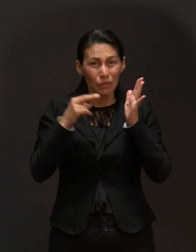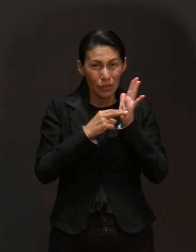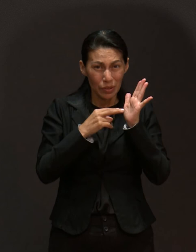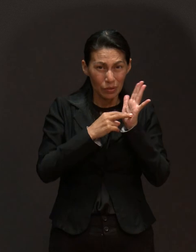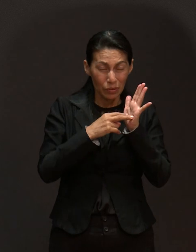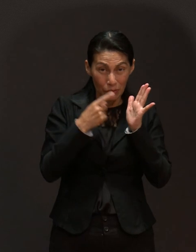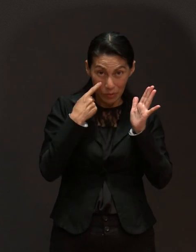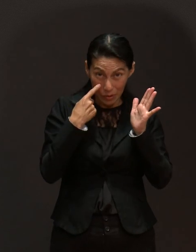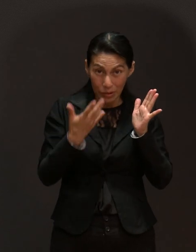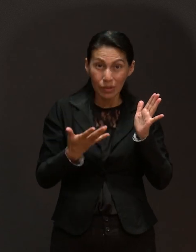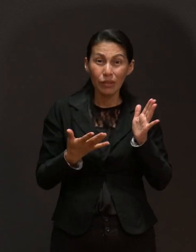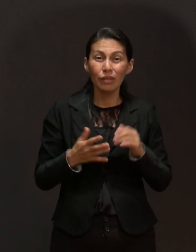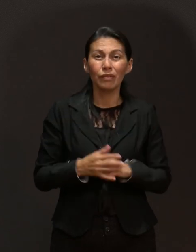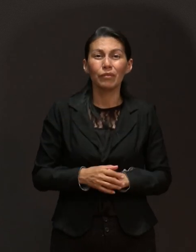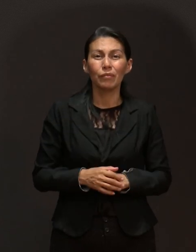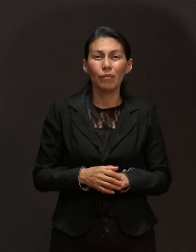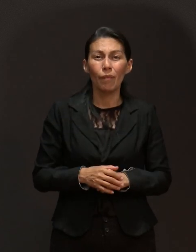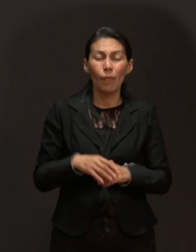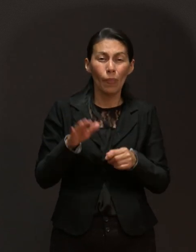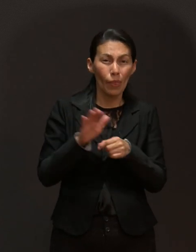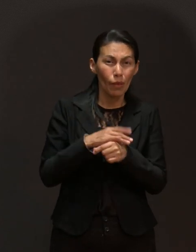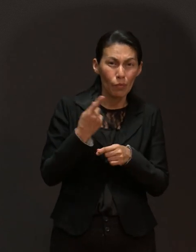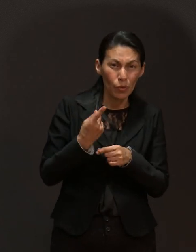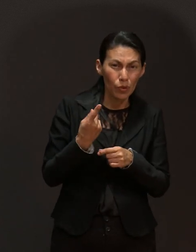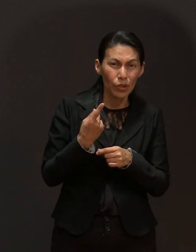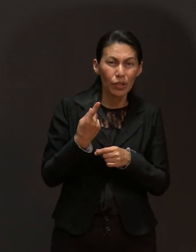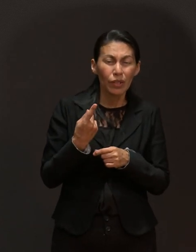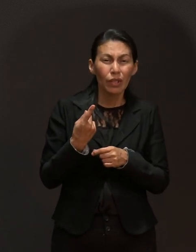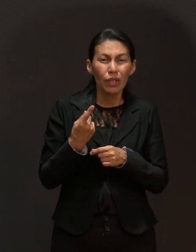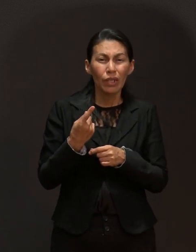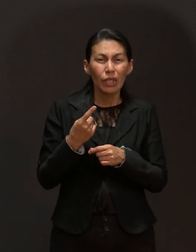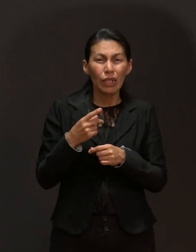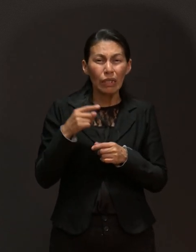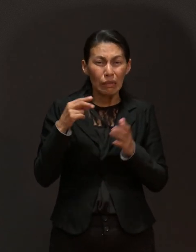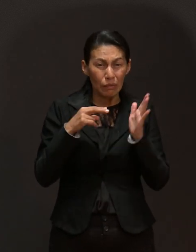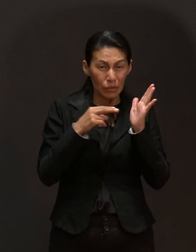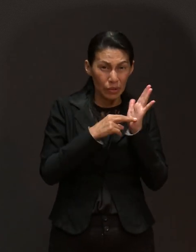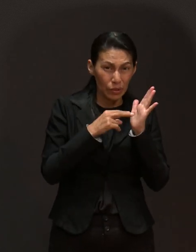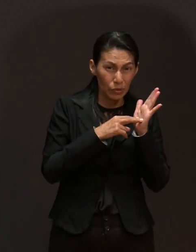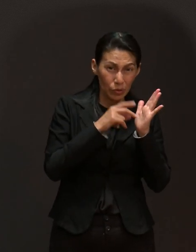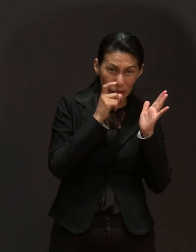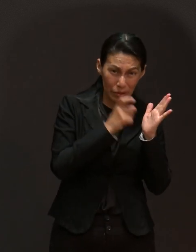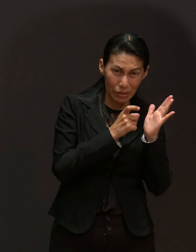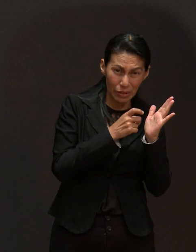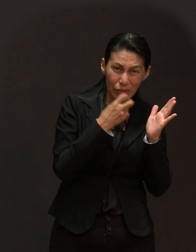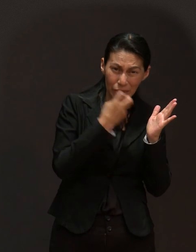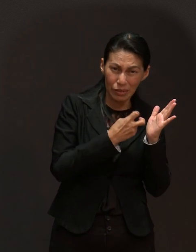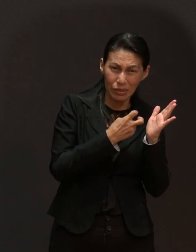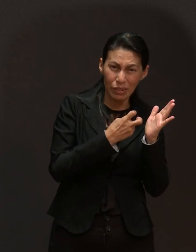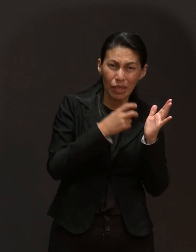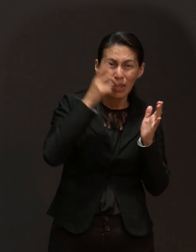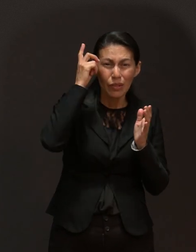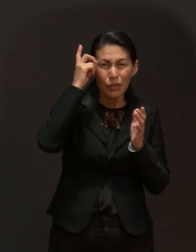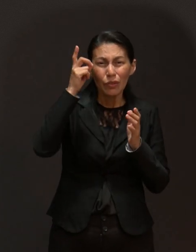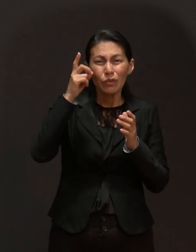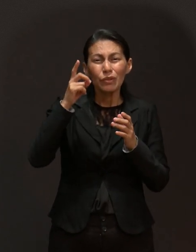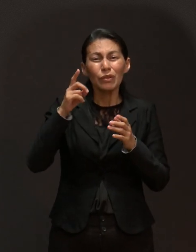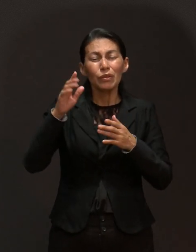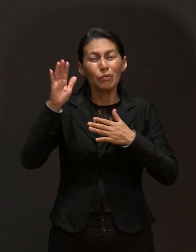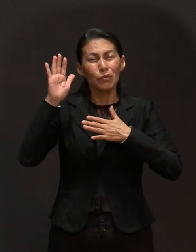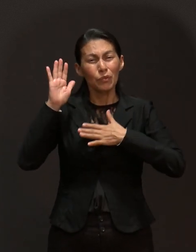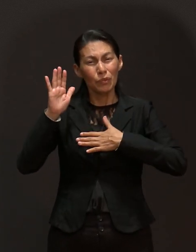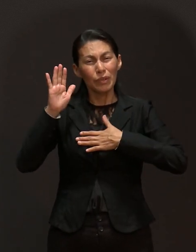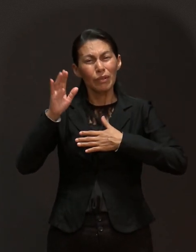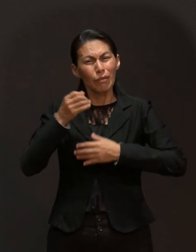De este versículo Porque en el Contexto De este pasaje Dios tiene De